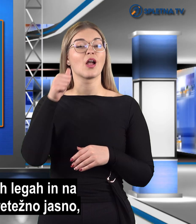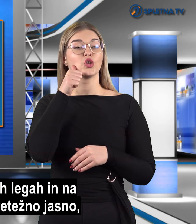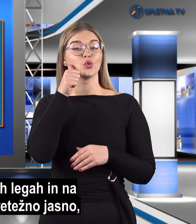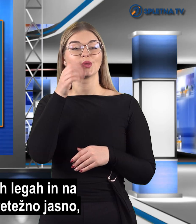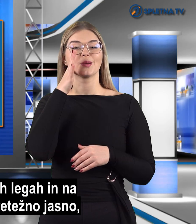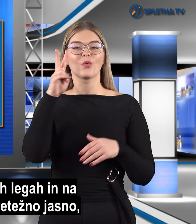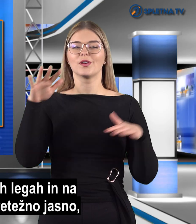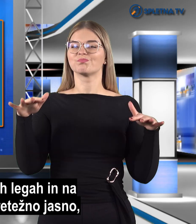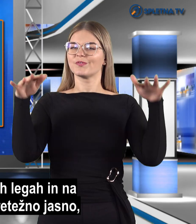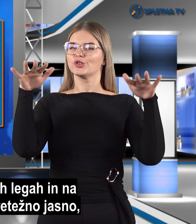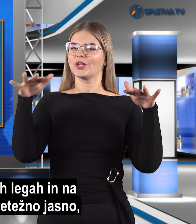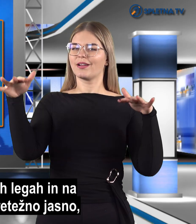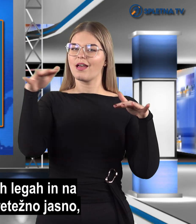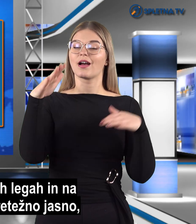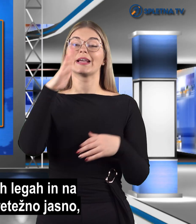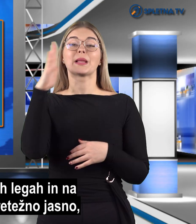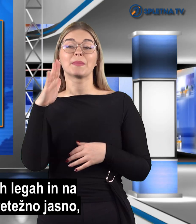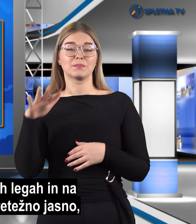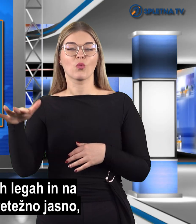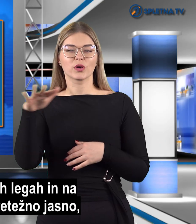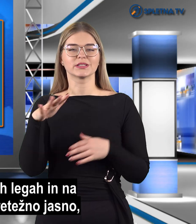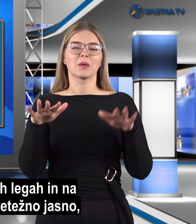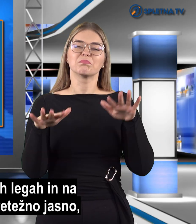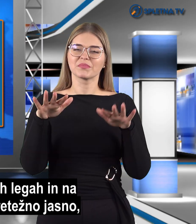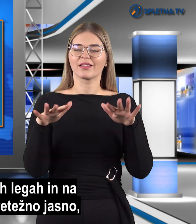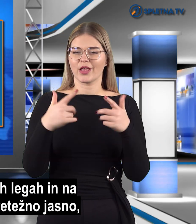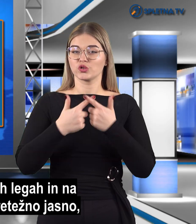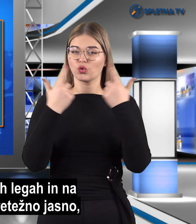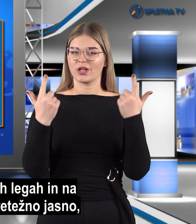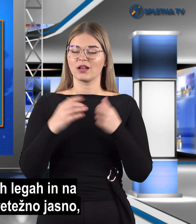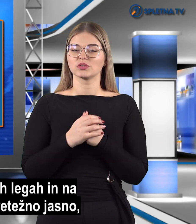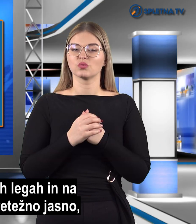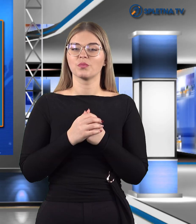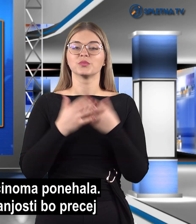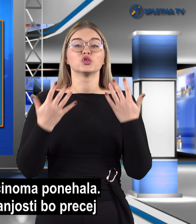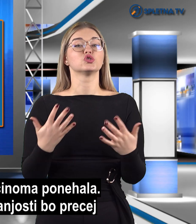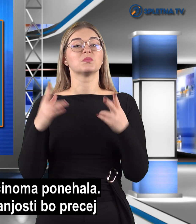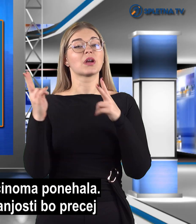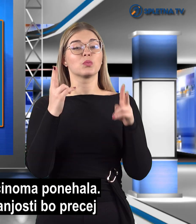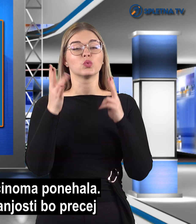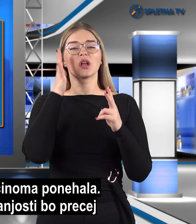Jutri bo v višjih legah in na Primorskem pretežno jasno. Šibka burja bo večinoma ponehala.